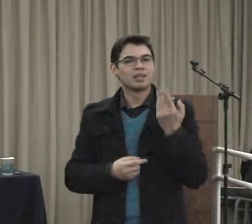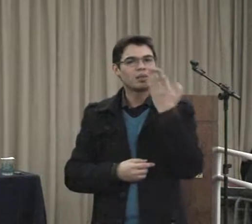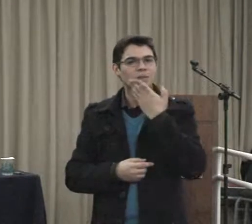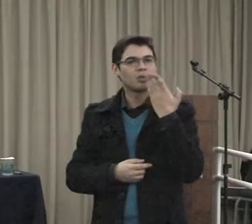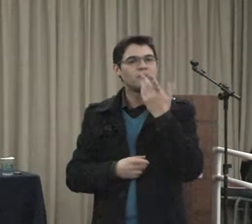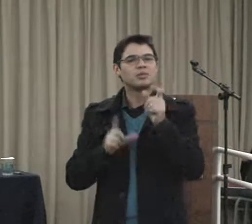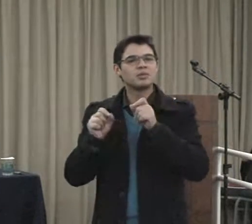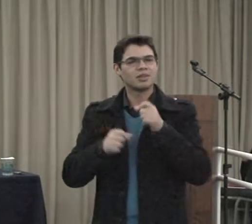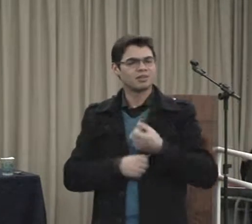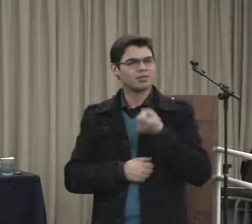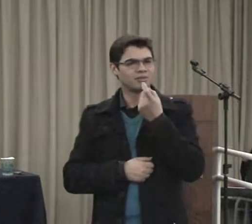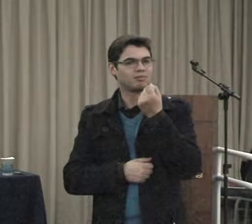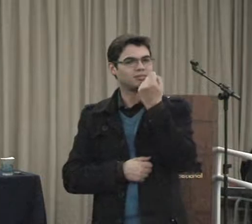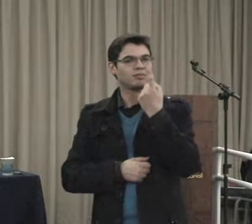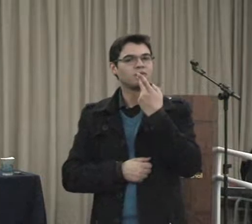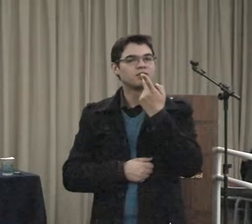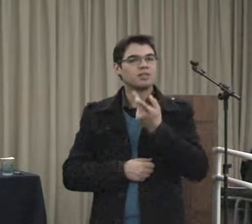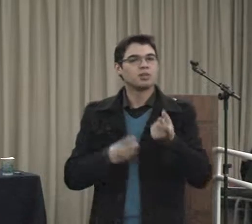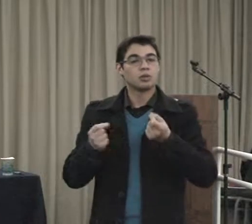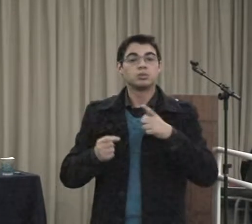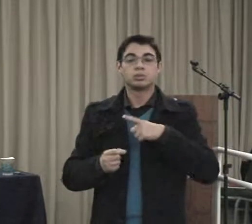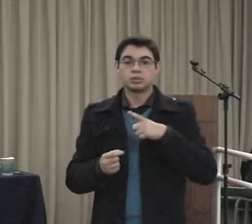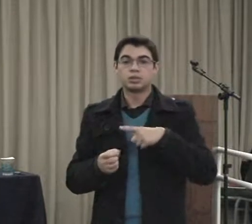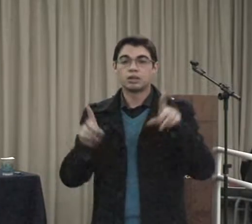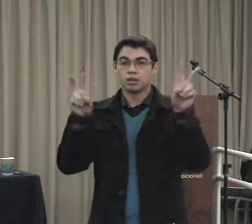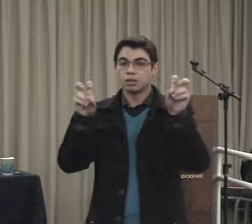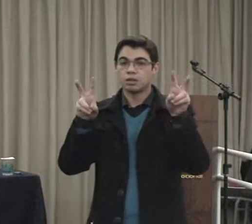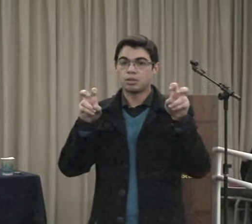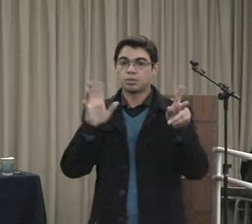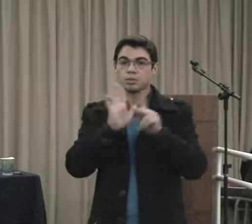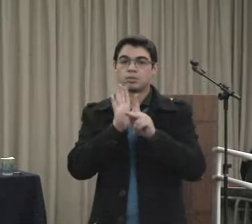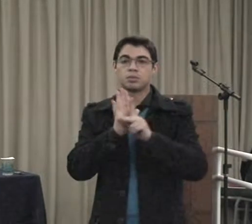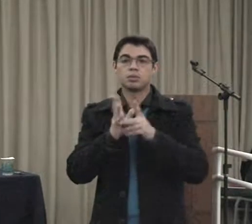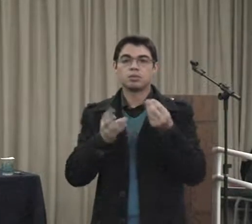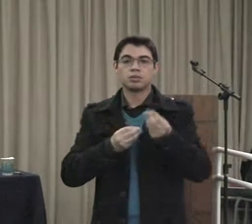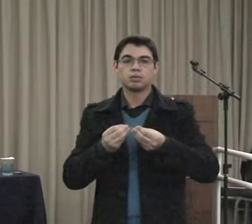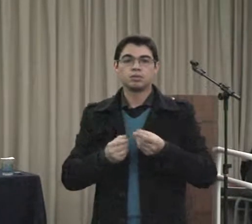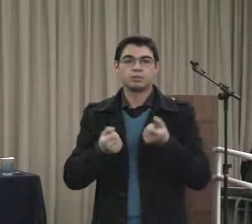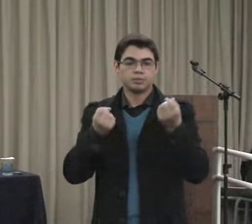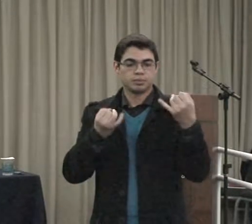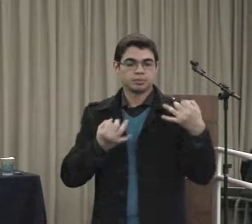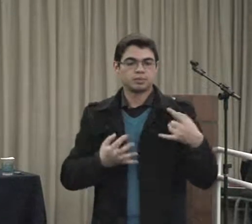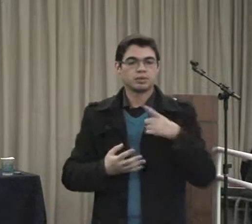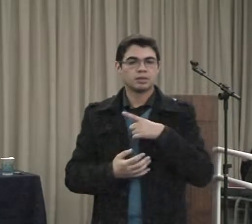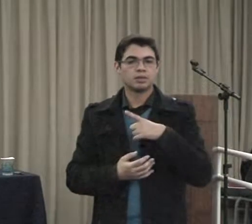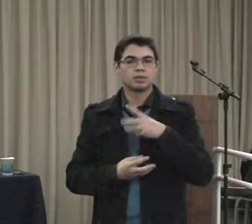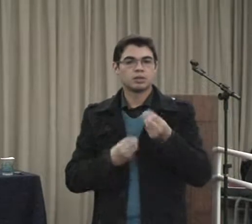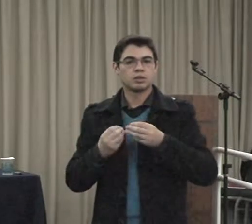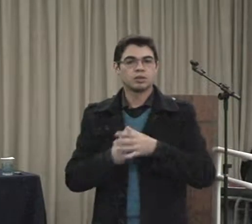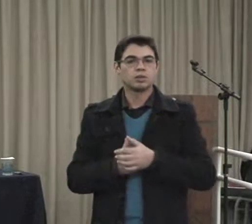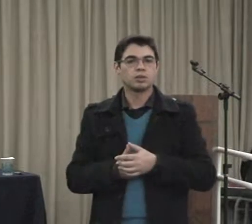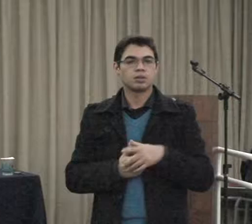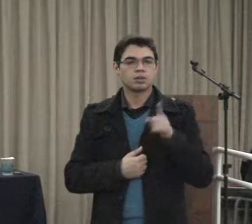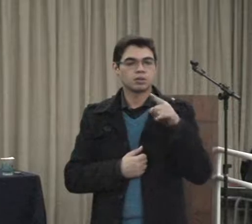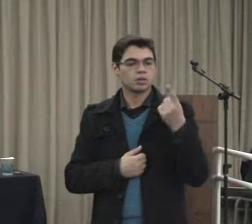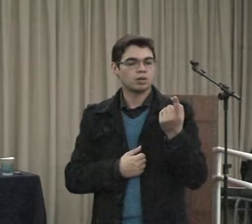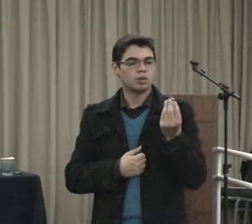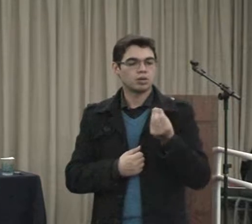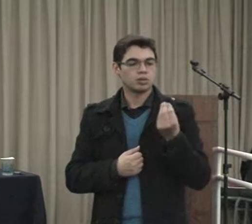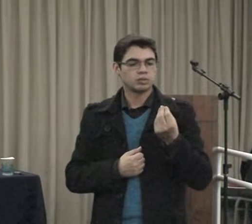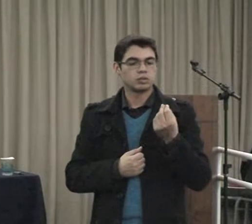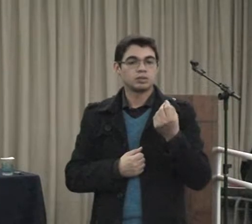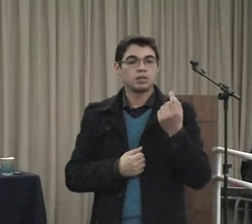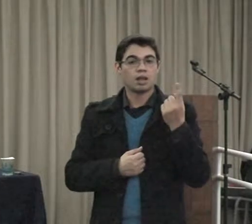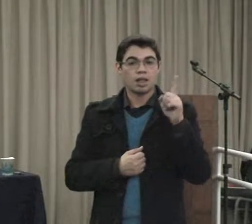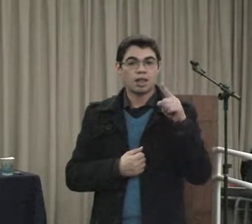aquele ponto onde há uma convergência, há uma sobreposição entre duas